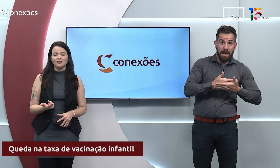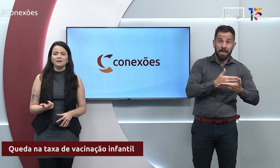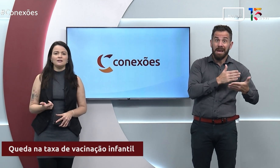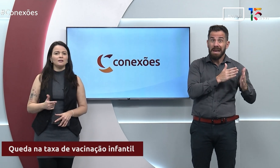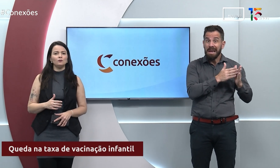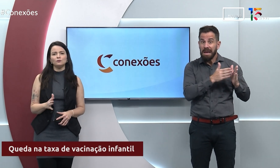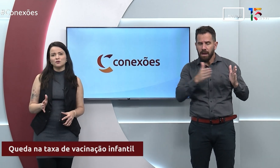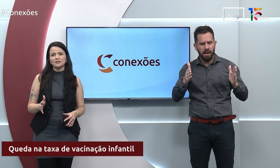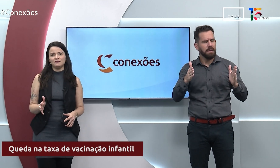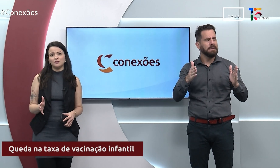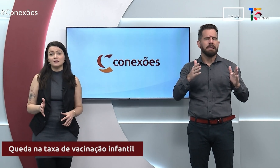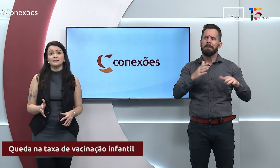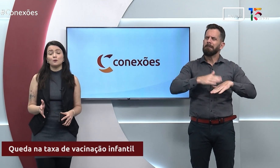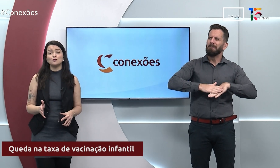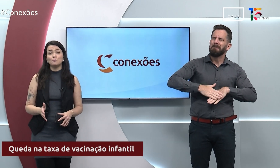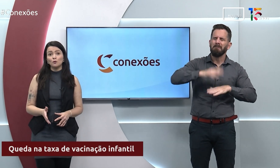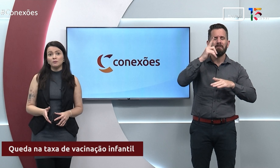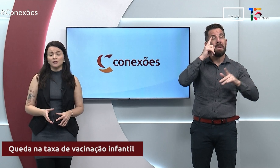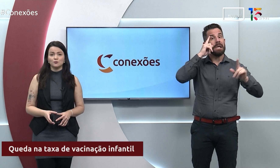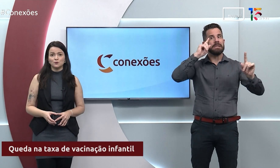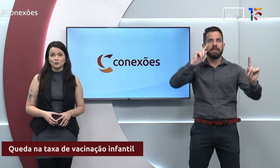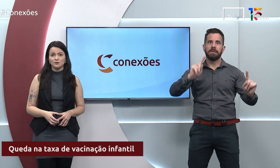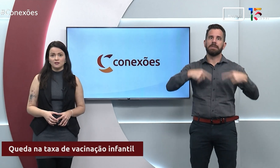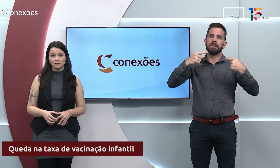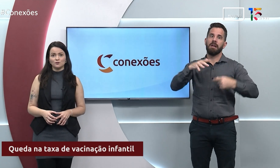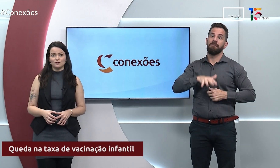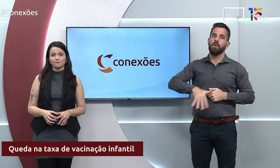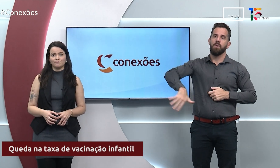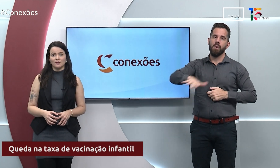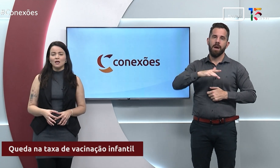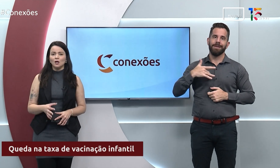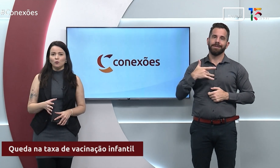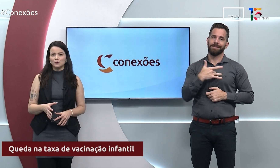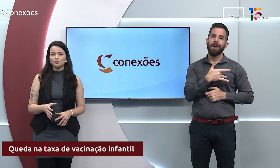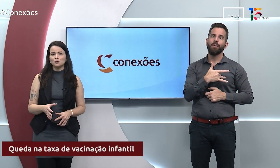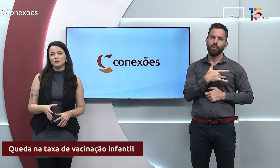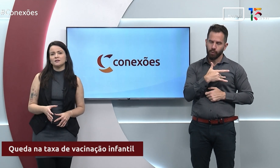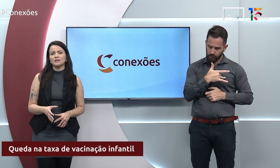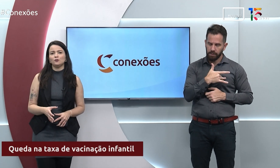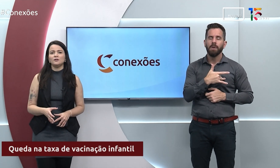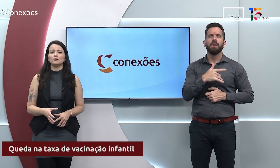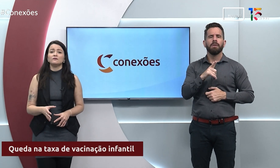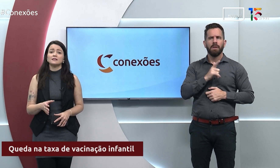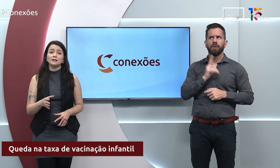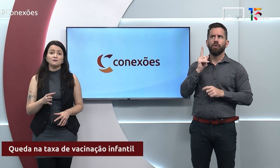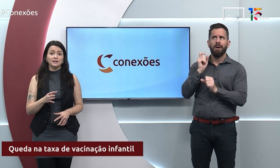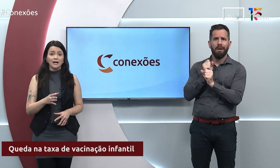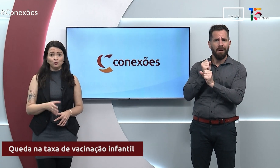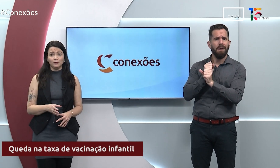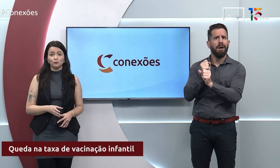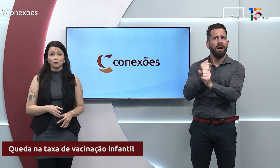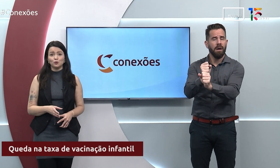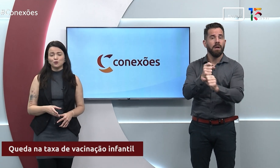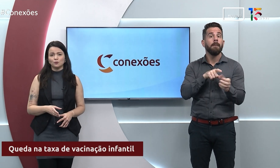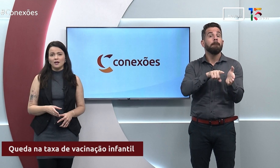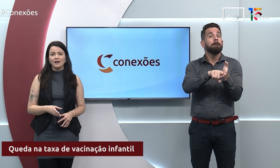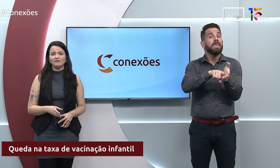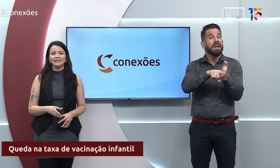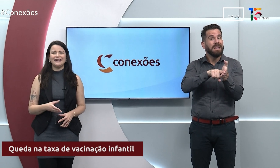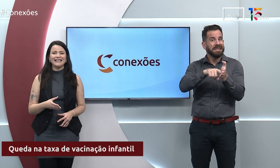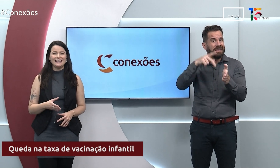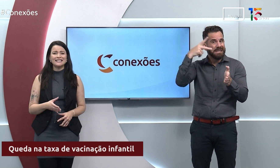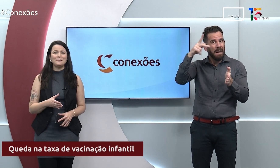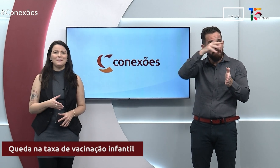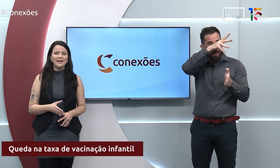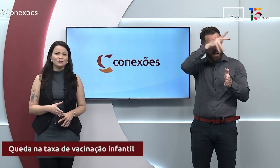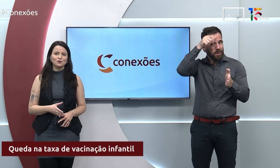cobertura tem sido um dos desafios da saúde pública nos últimos anos. Um estudo de pesquisadores da Universidade Federal do Mato Grosso revela